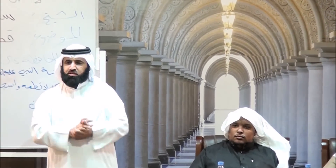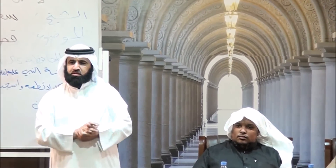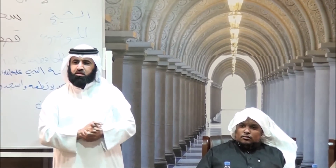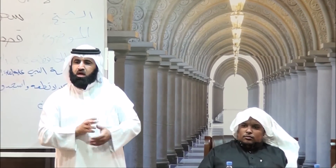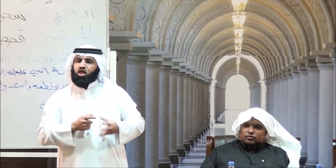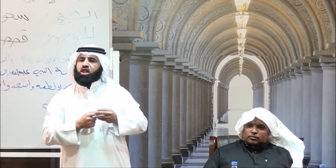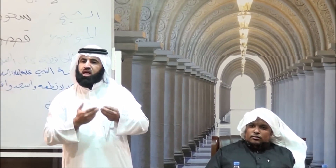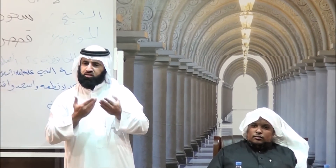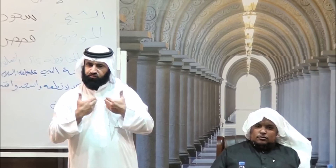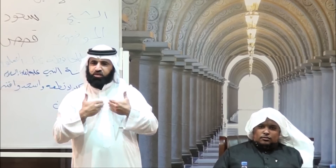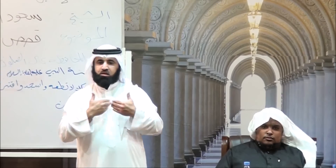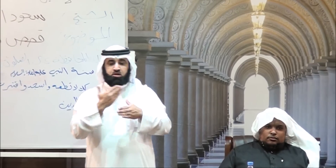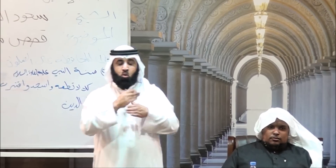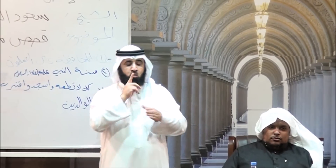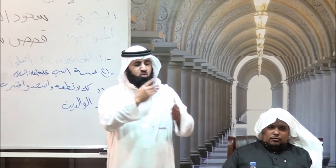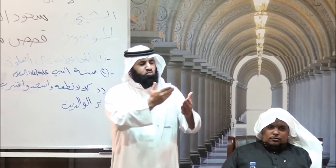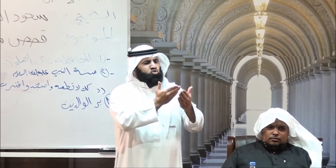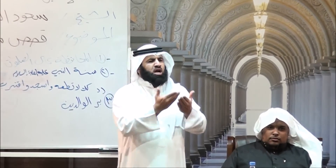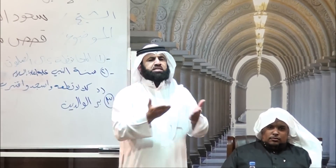وشكر فضلها.